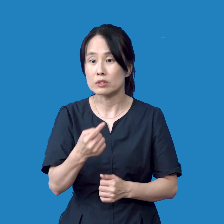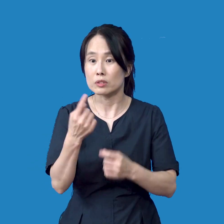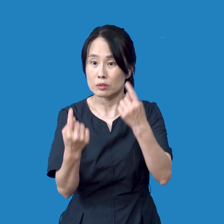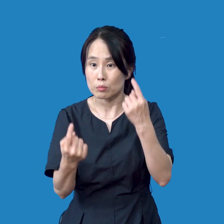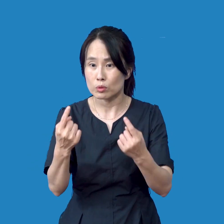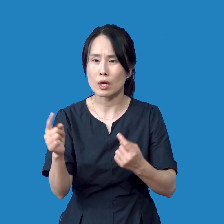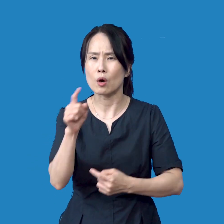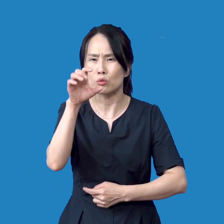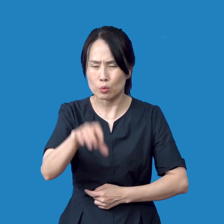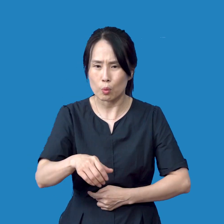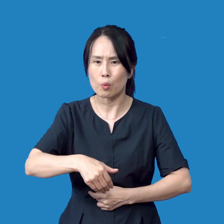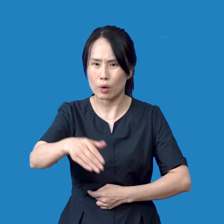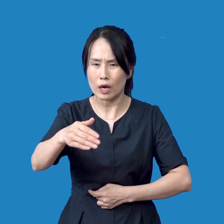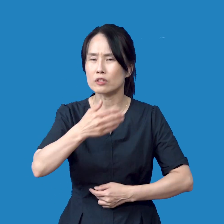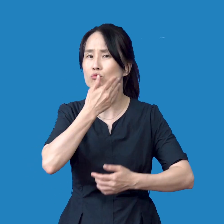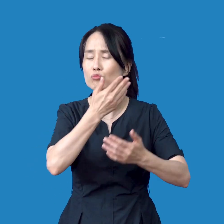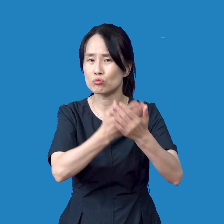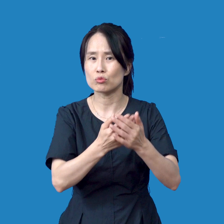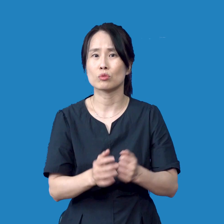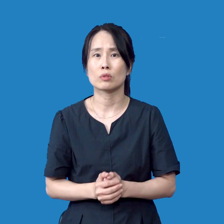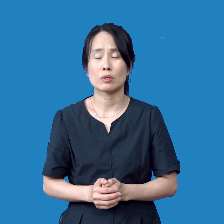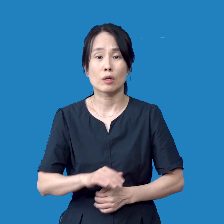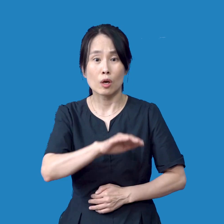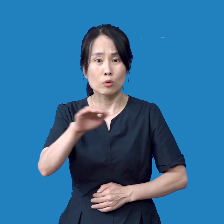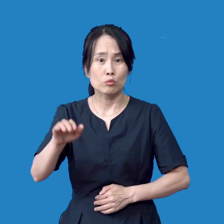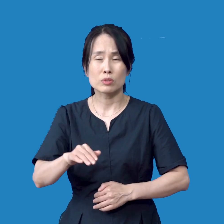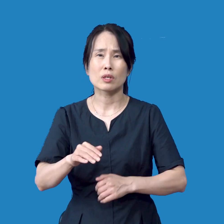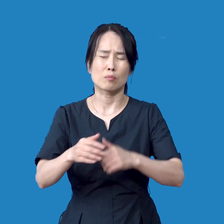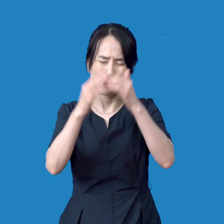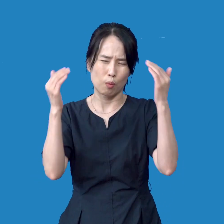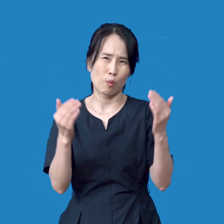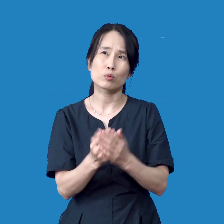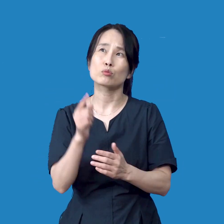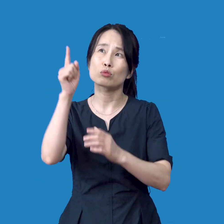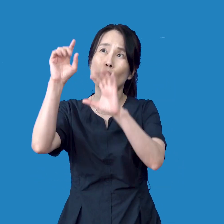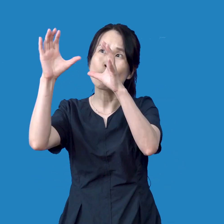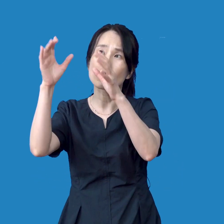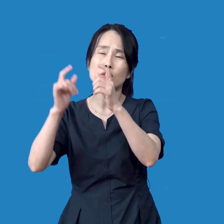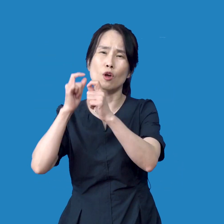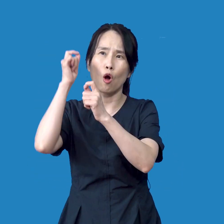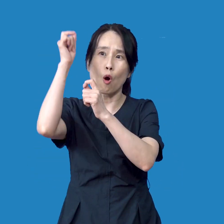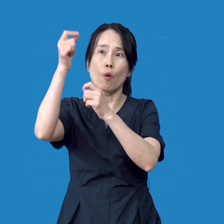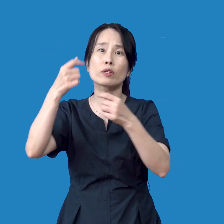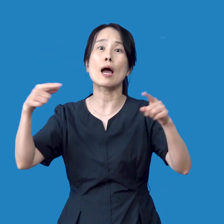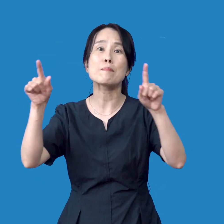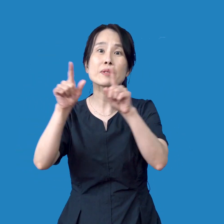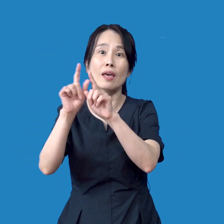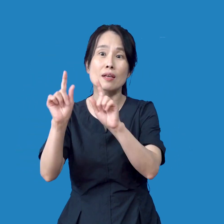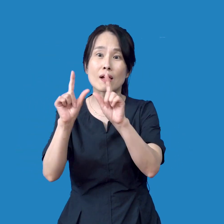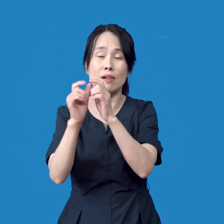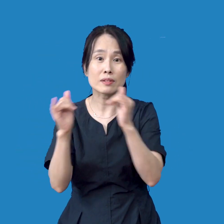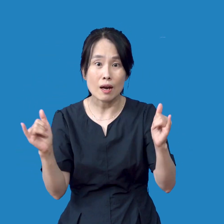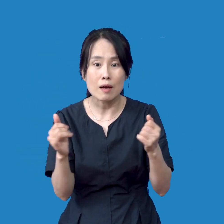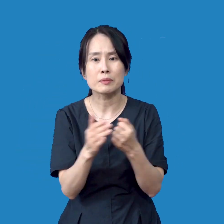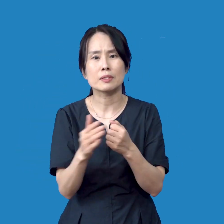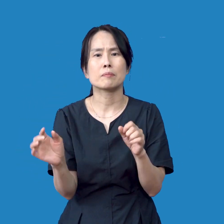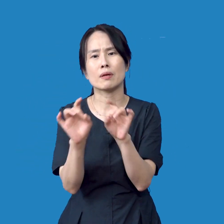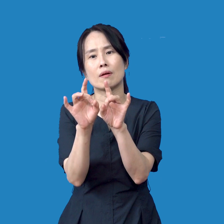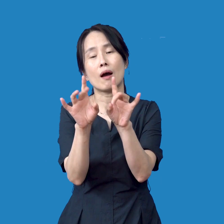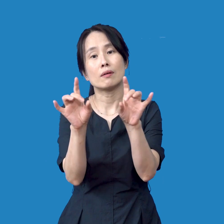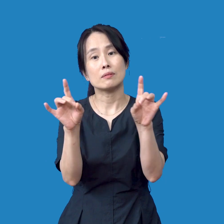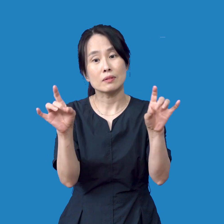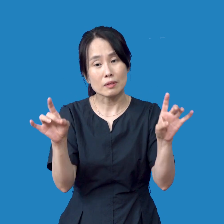중요합니다. 우리가 다 천국에서 영원을 함께 누릴 사람이기 때문에 한 사람 한